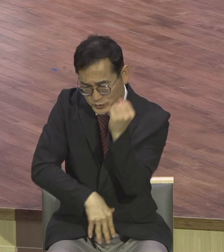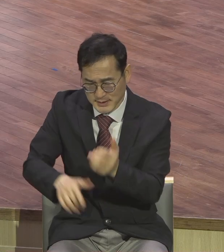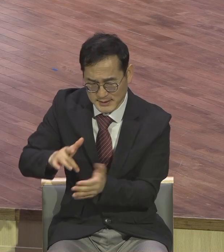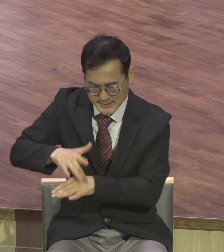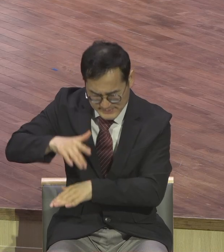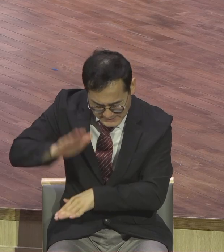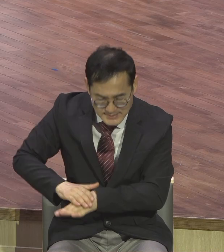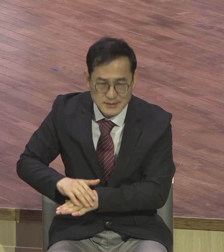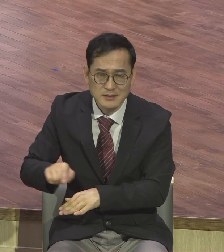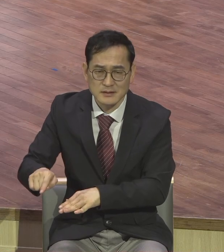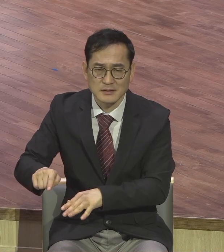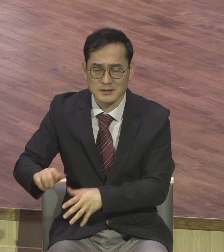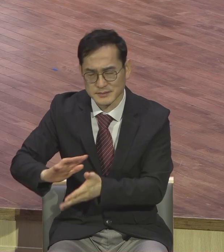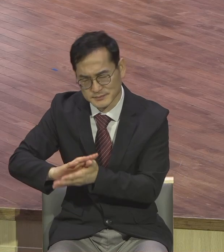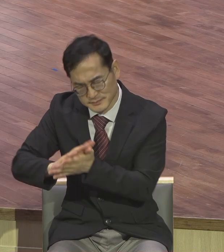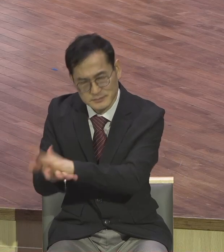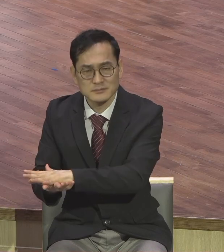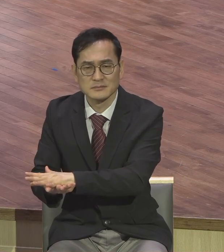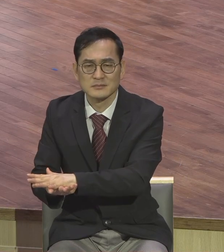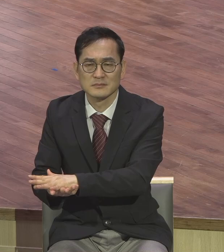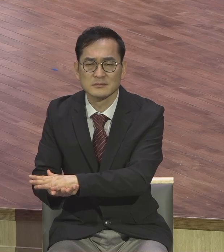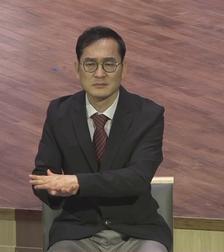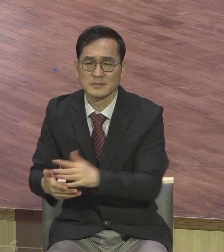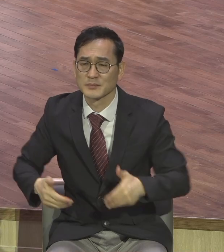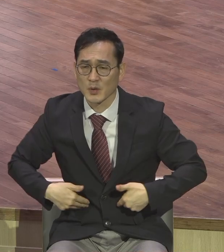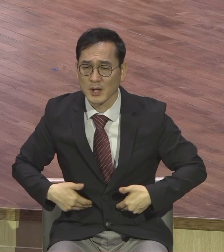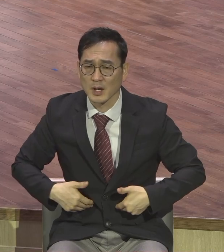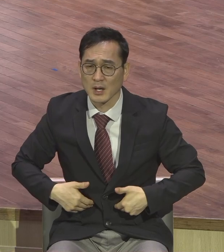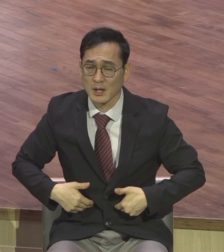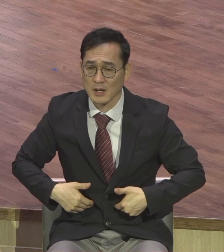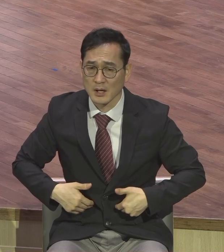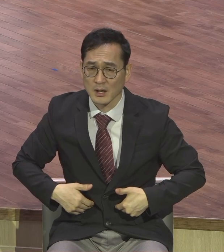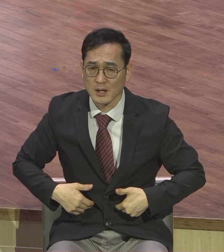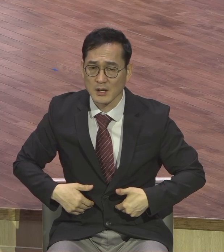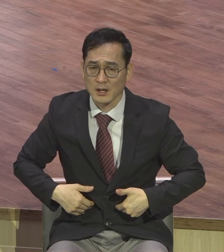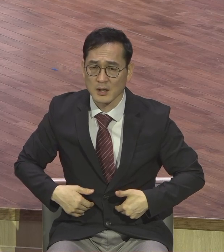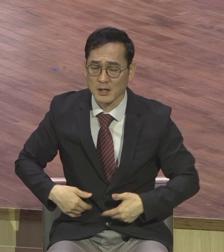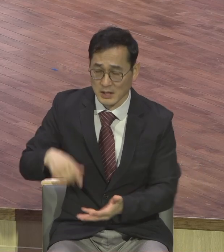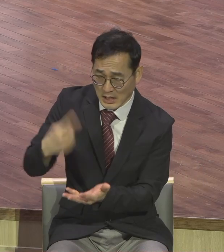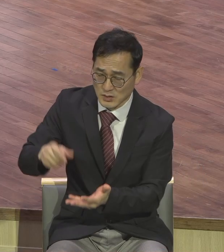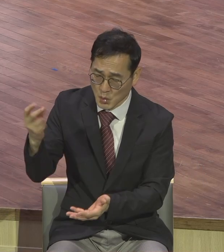바뀌어. 훈련은 반복이거든요. 그래야 들려. 에이,